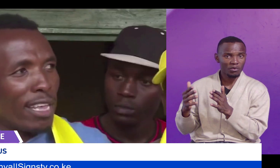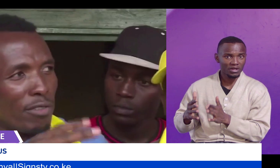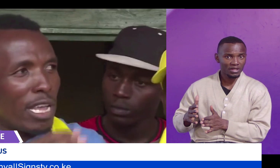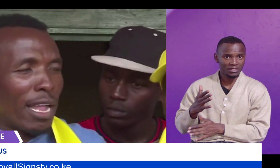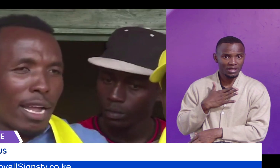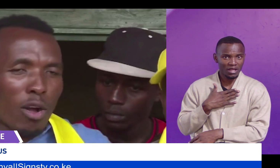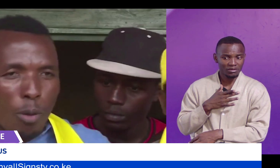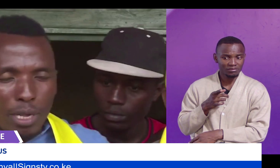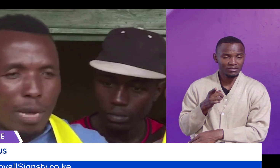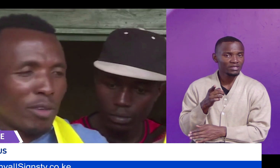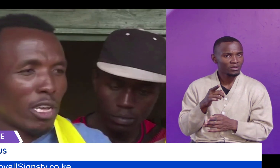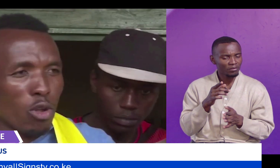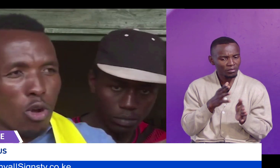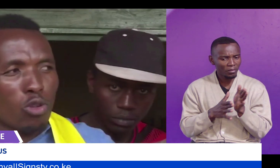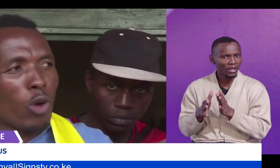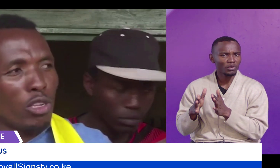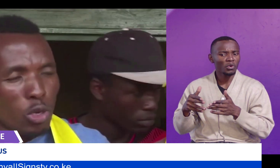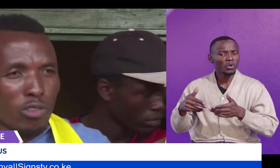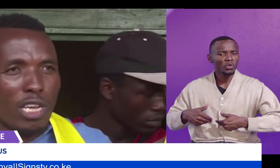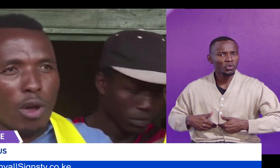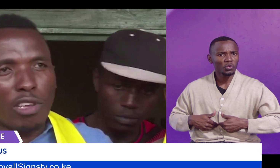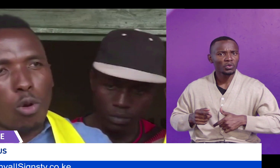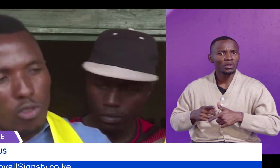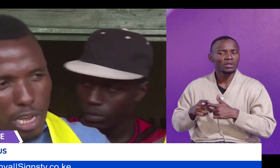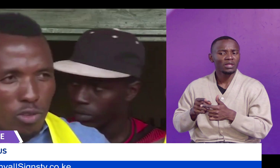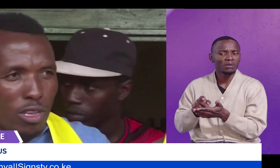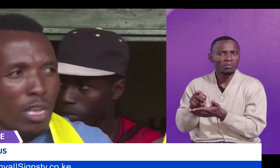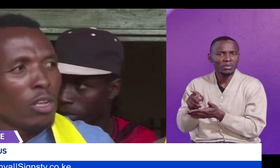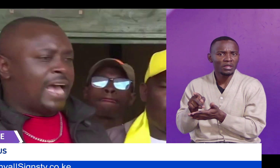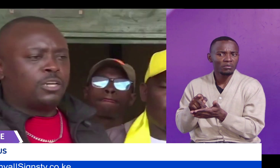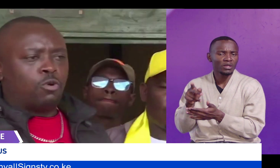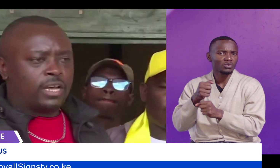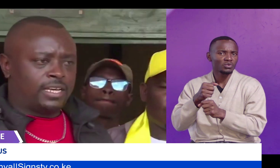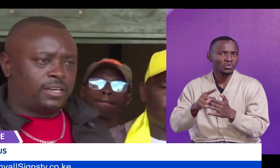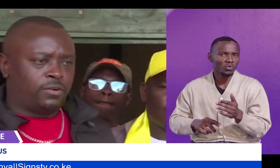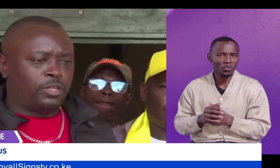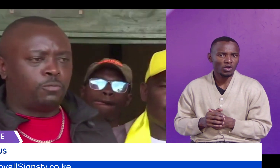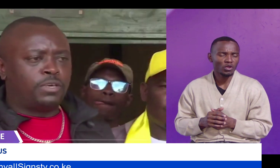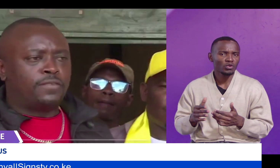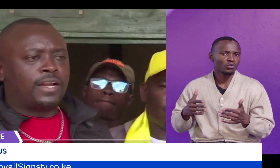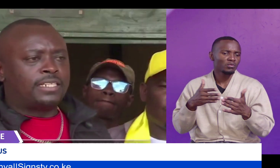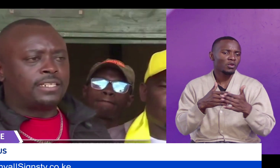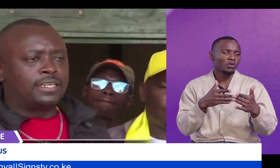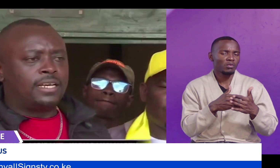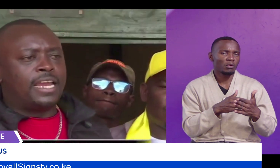kuorganize vijana na kuwapatia pesa kidogo to induce ili waweze cause chaos. Aache uoga, wacha tumpige flat and